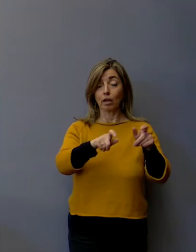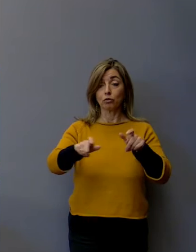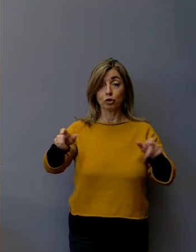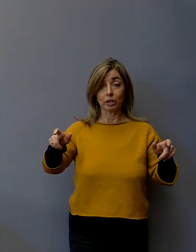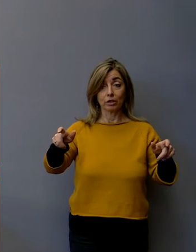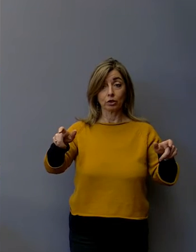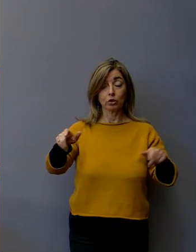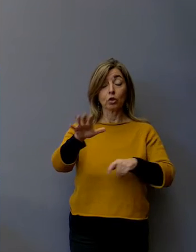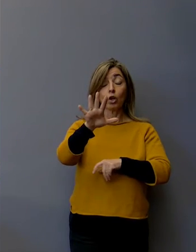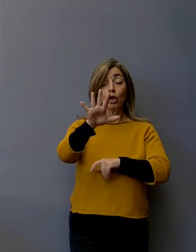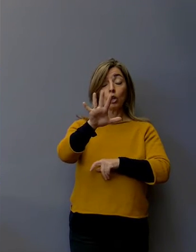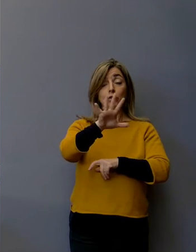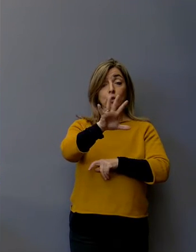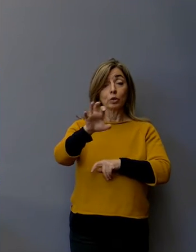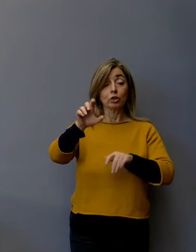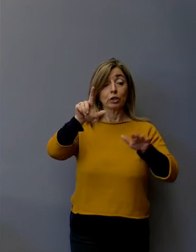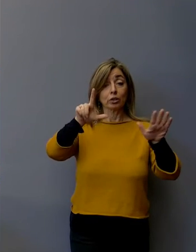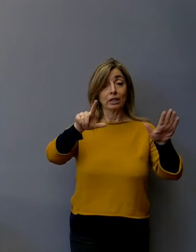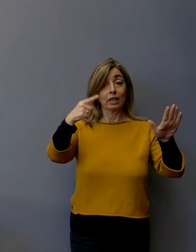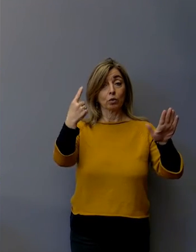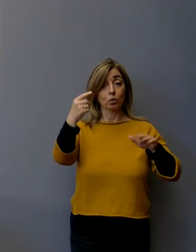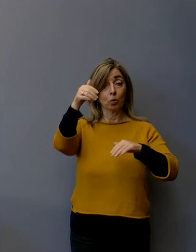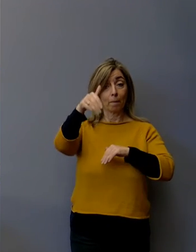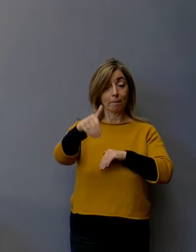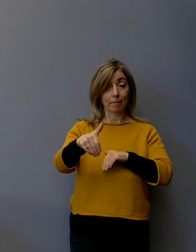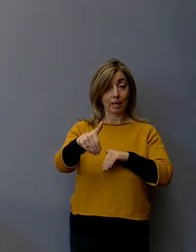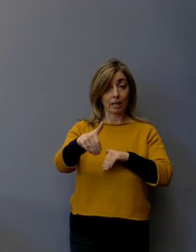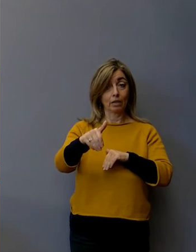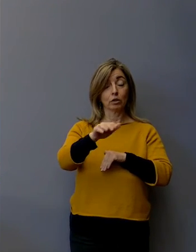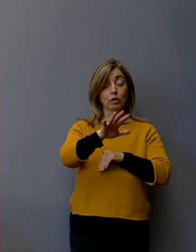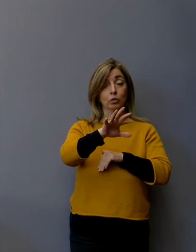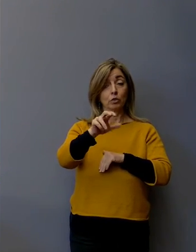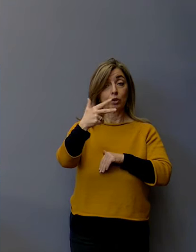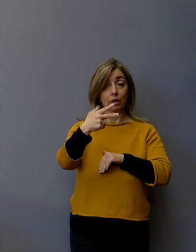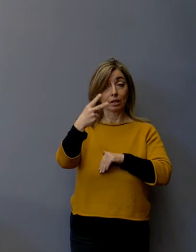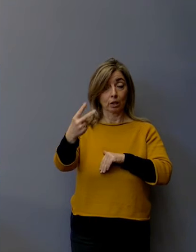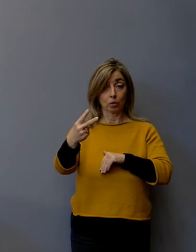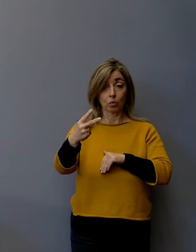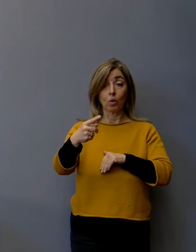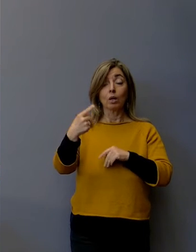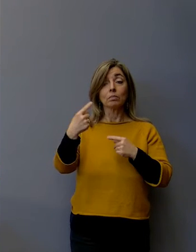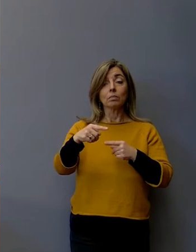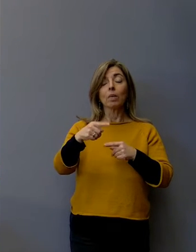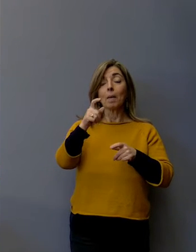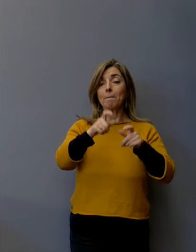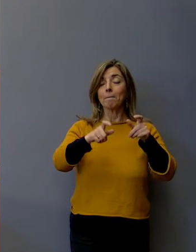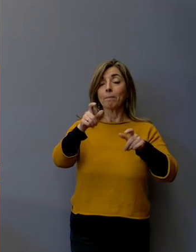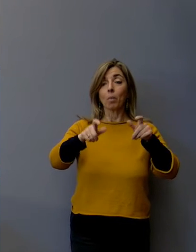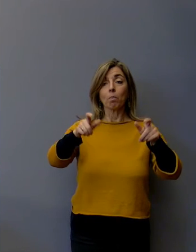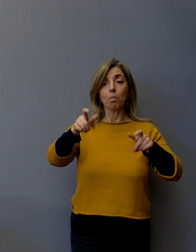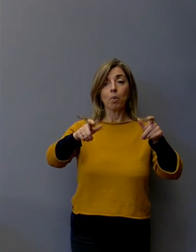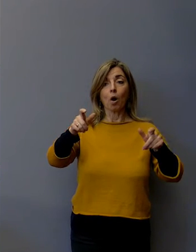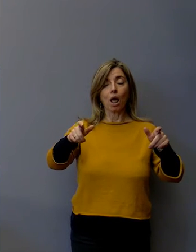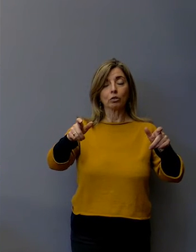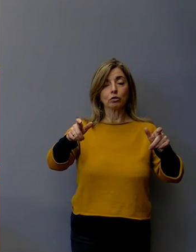382 la decrescita della popolazione non solo non si ferma ma accelera eravamo 583 mila al